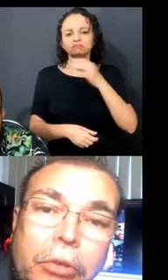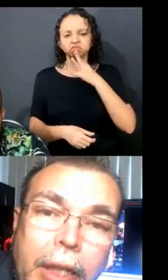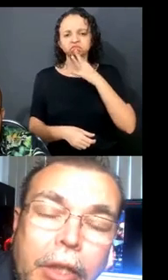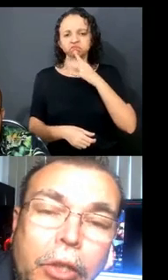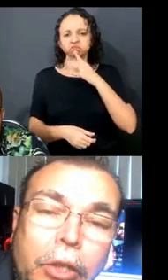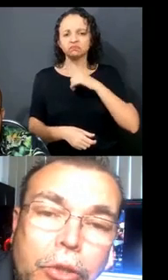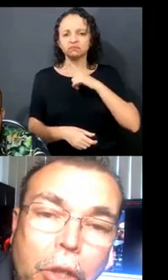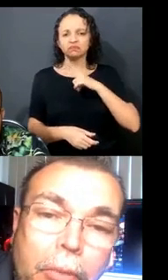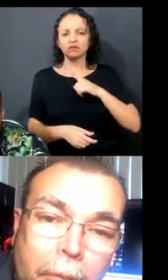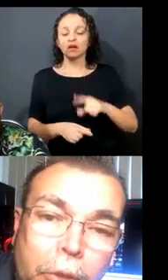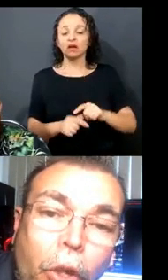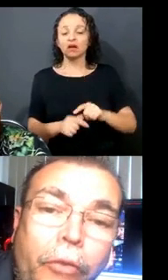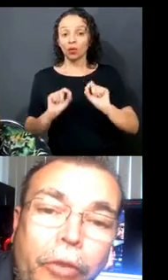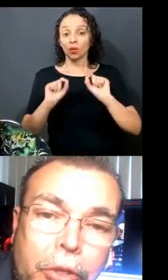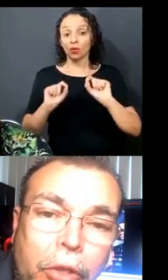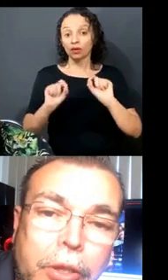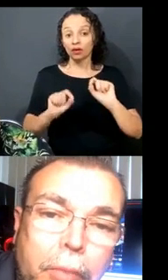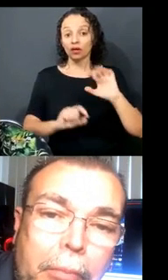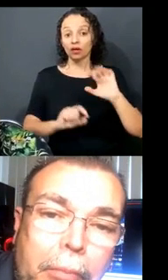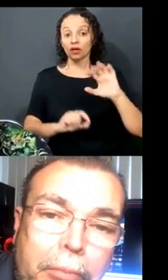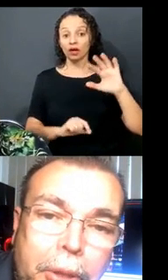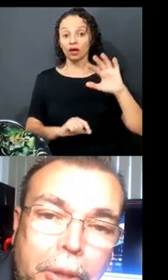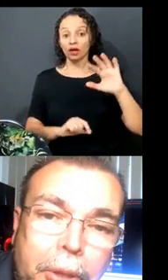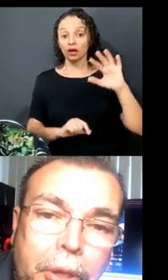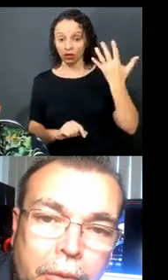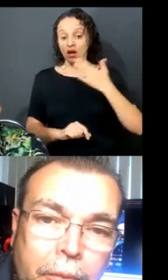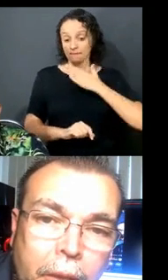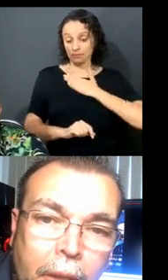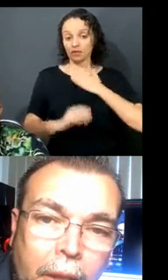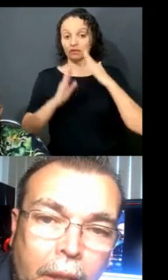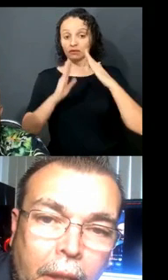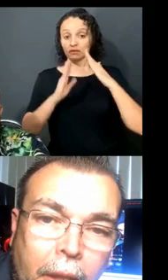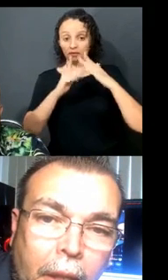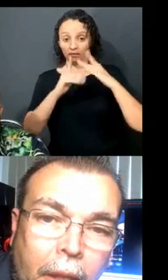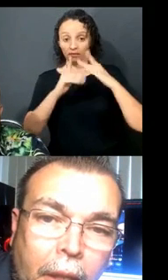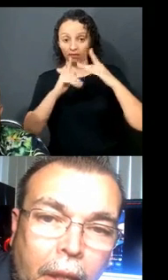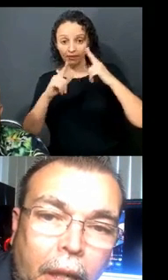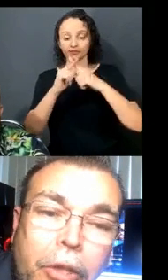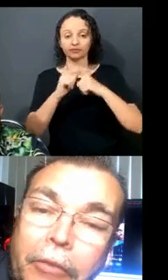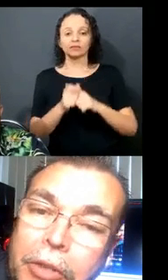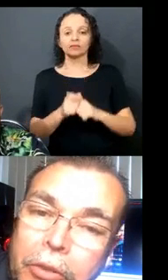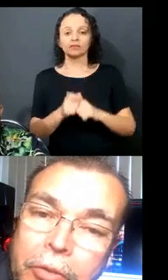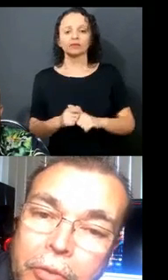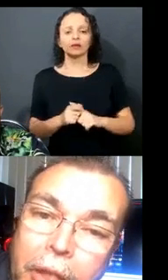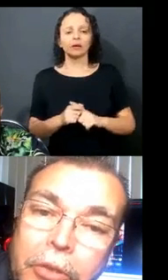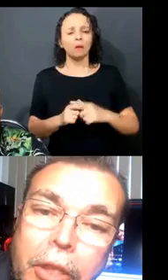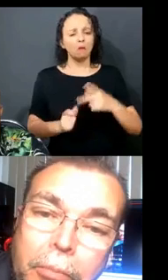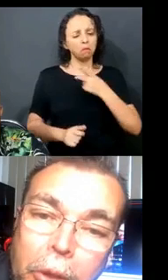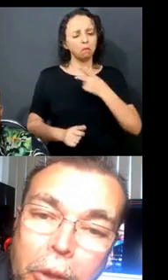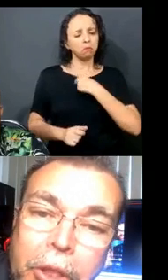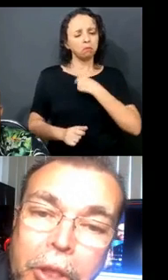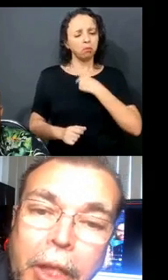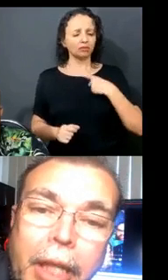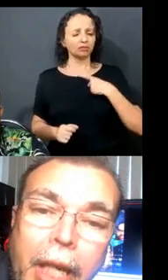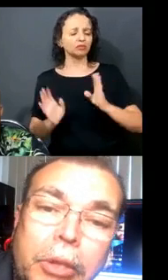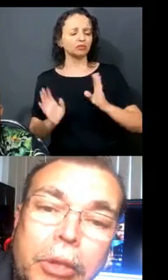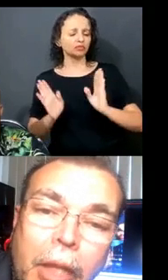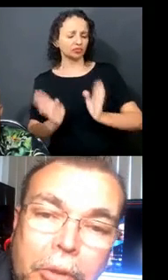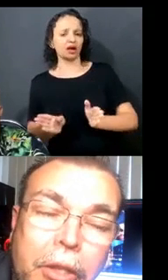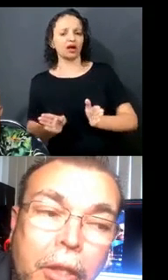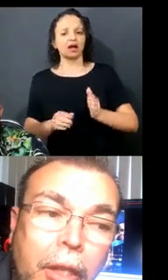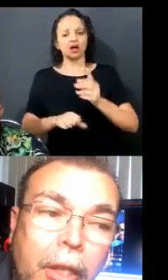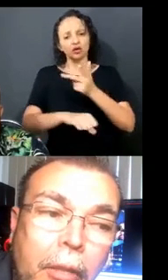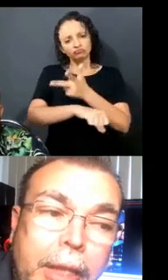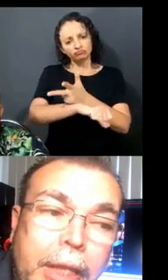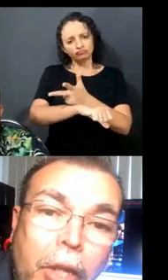O que acontece com a igreja que eu sou mesmo, chama Dover Shores Baptist Church. O pastor já fazia uns vídeos, depois